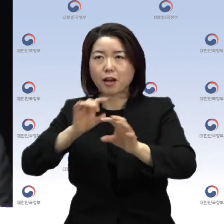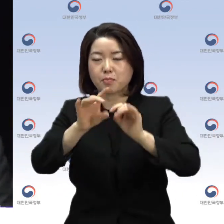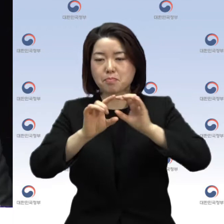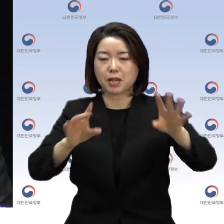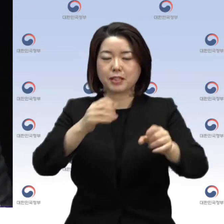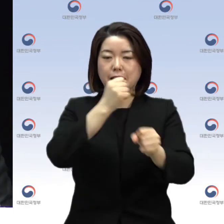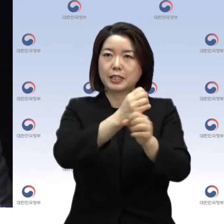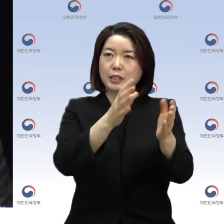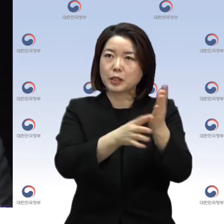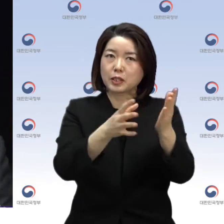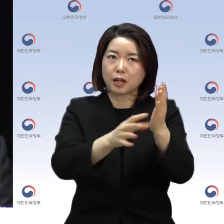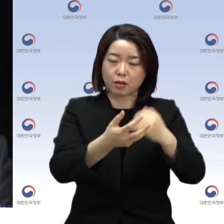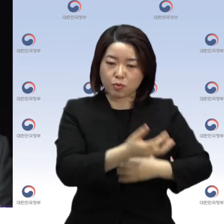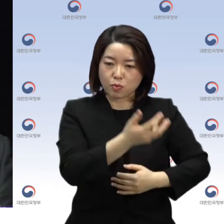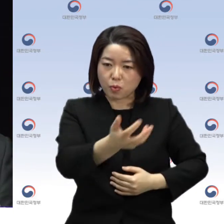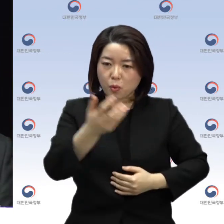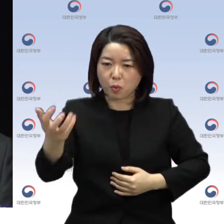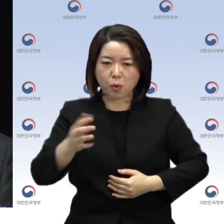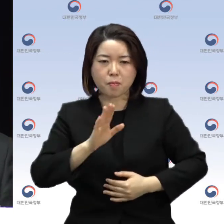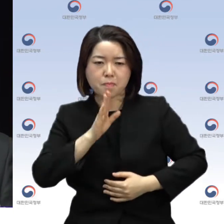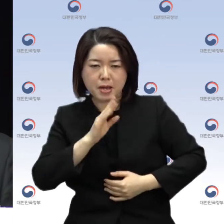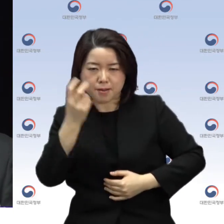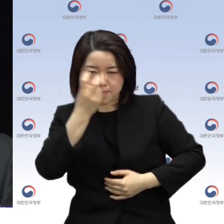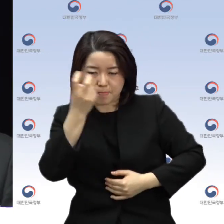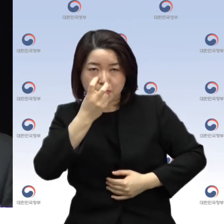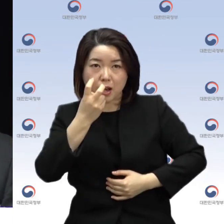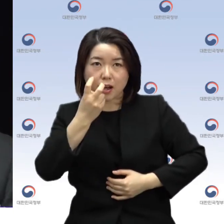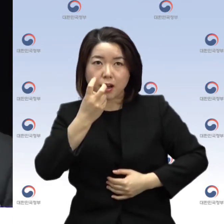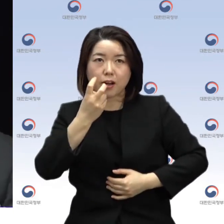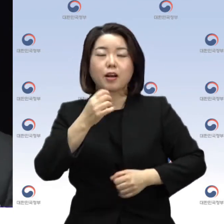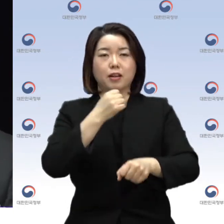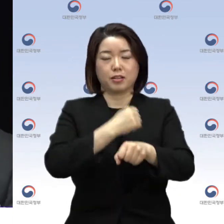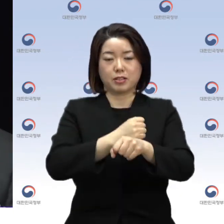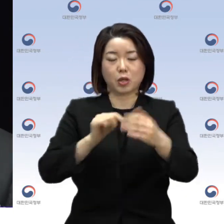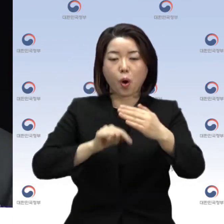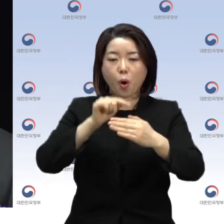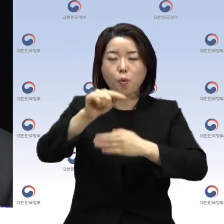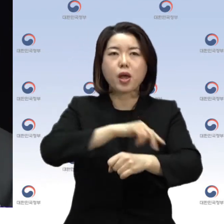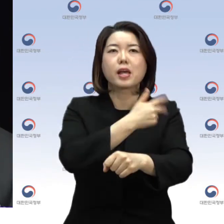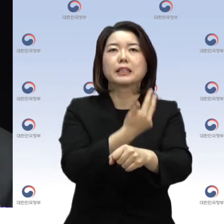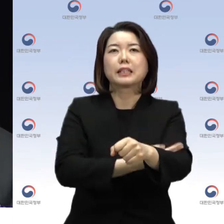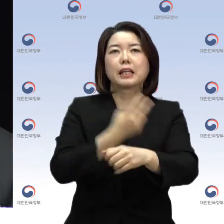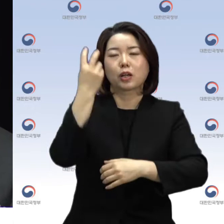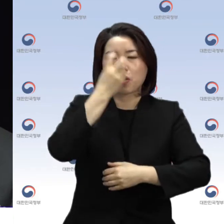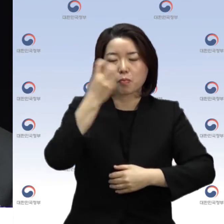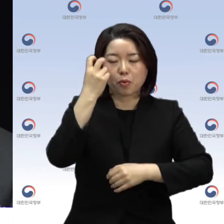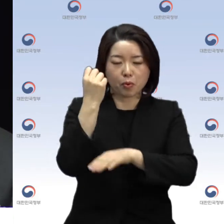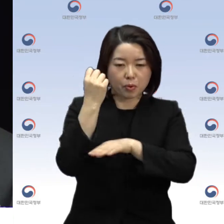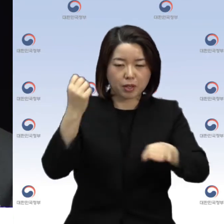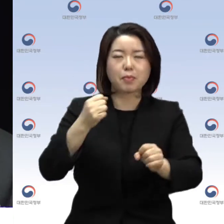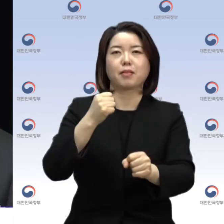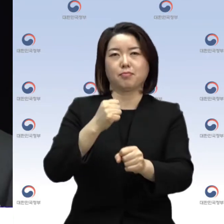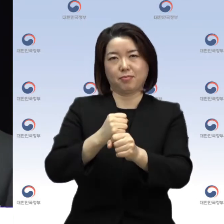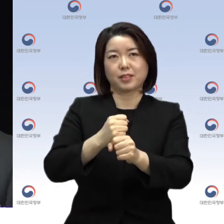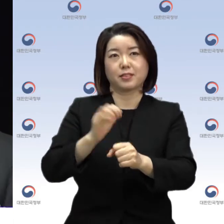저작물 유통 실태를 파악해서 해외 저작권 보호 기반을 마련하겠습니다.